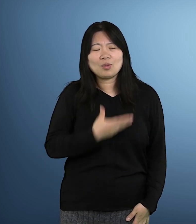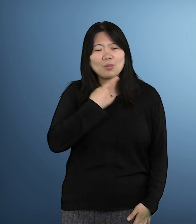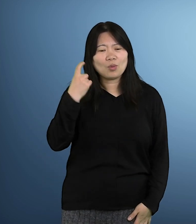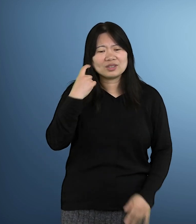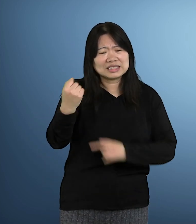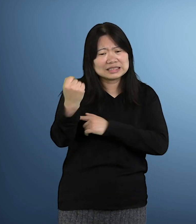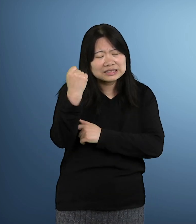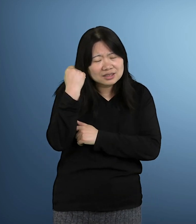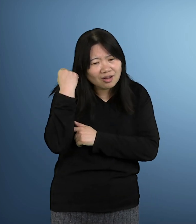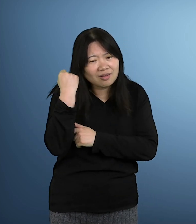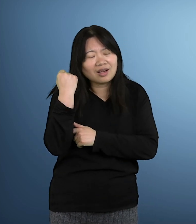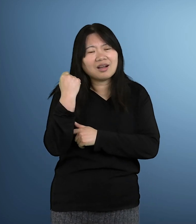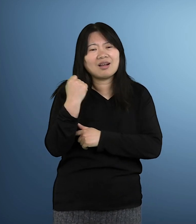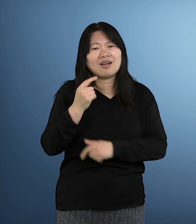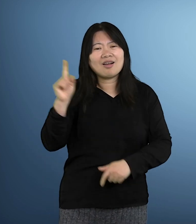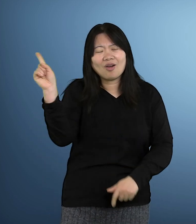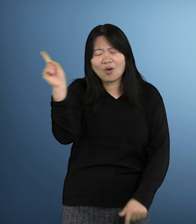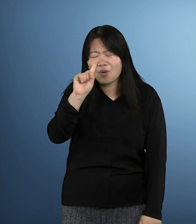영향력은